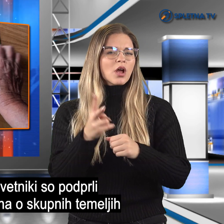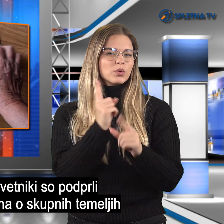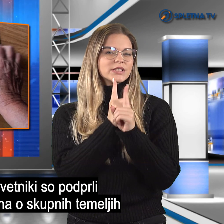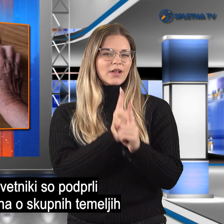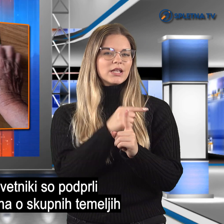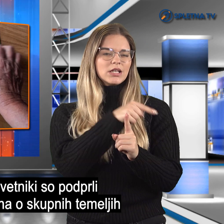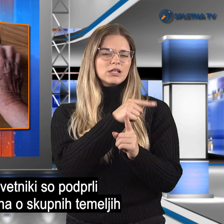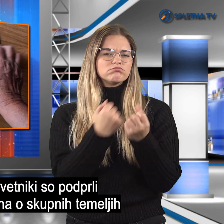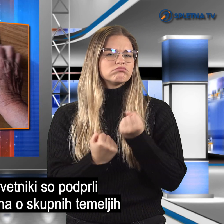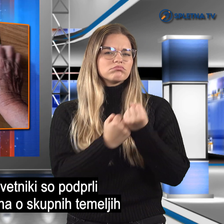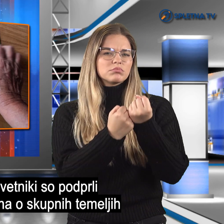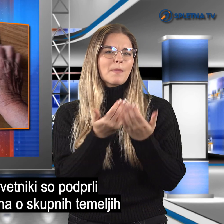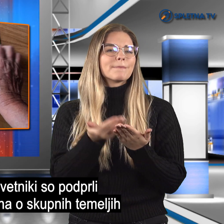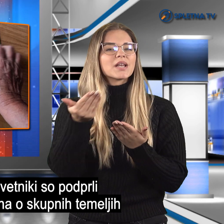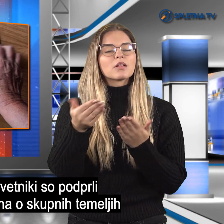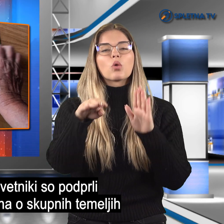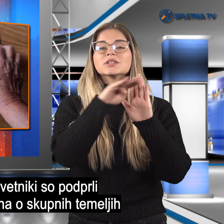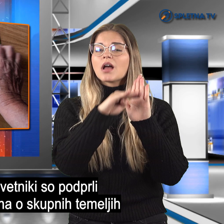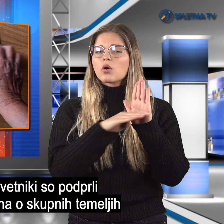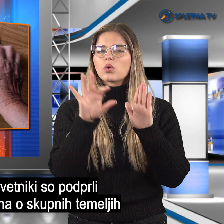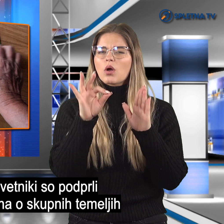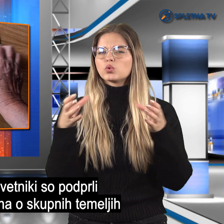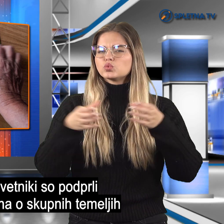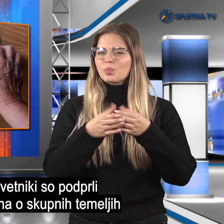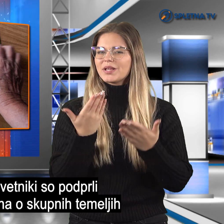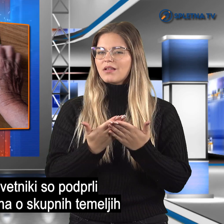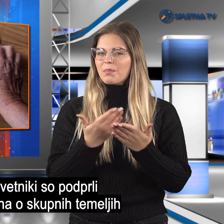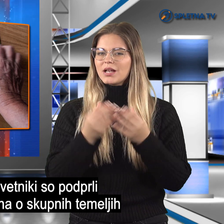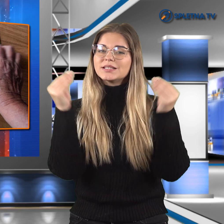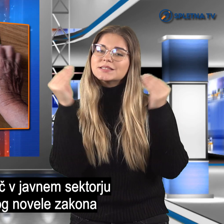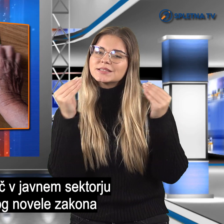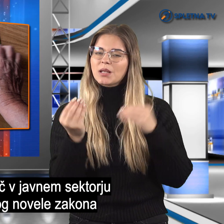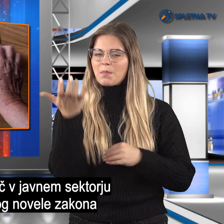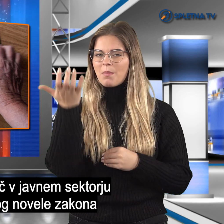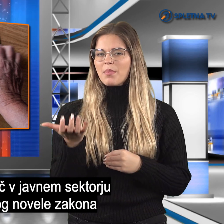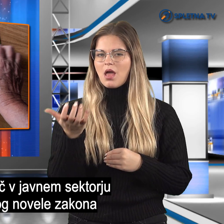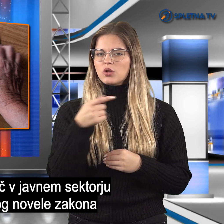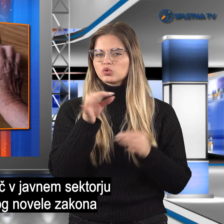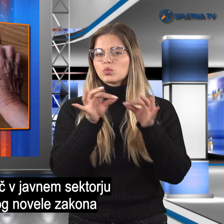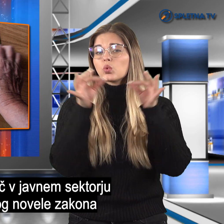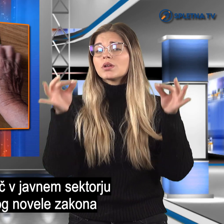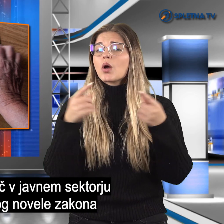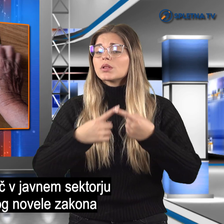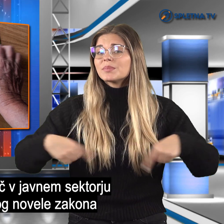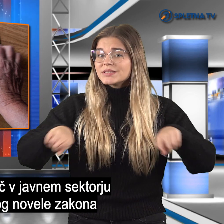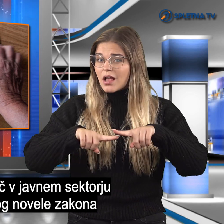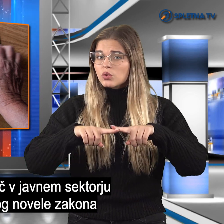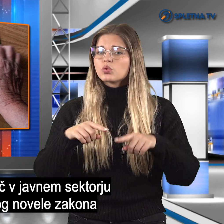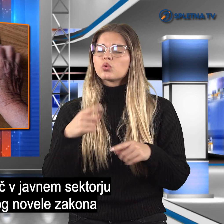Državni svetniki so podprli predlog zakona o skupnih temeljih sistema plač v javnem sektorju ter predlog novele zakona